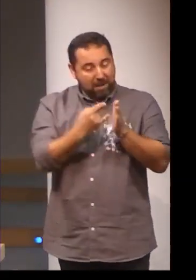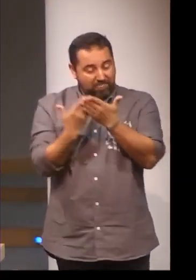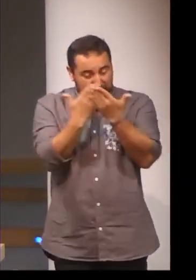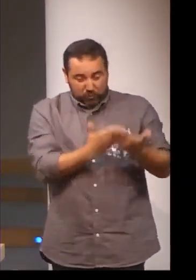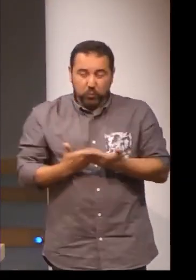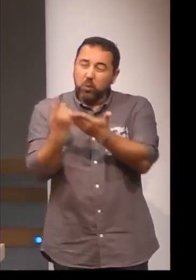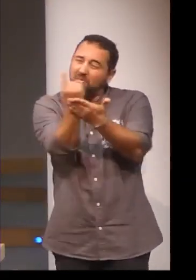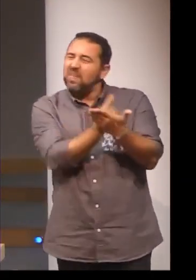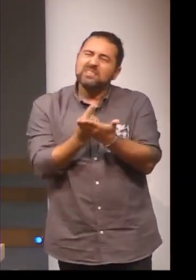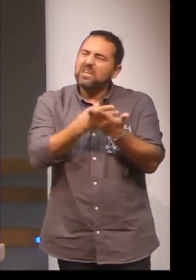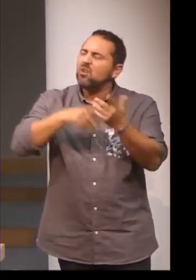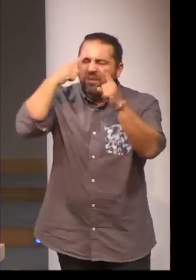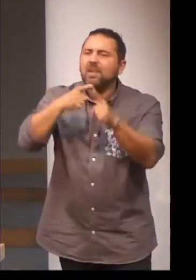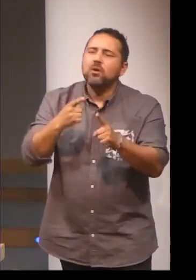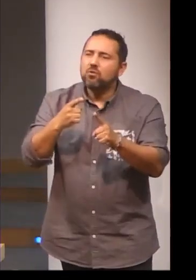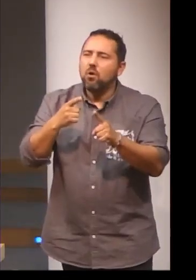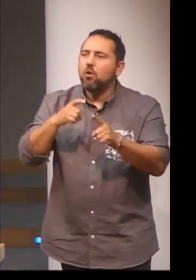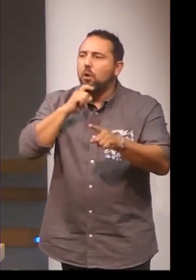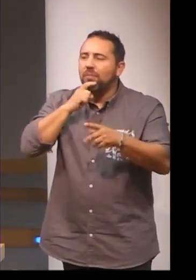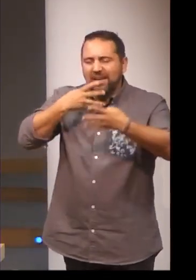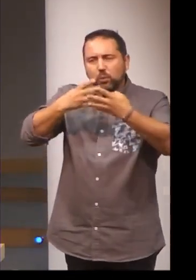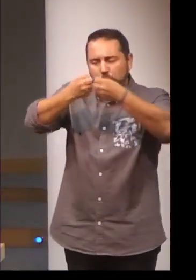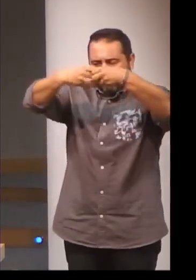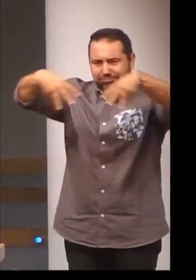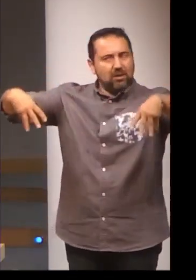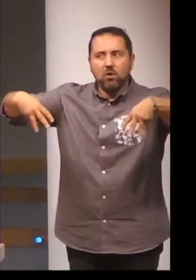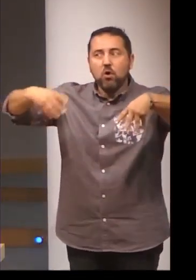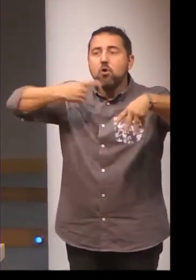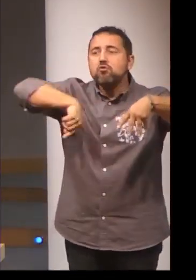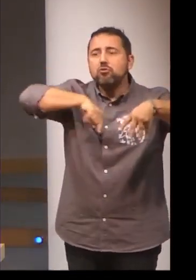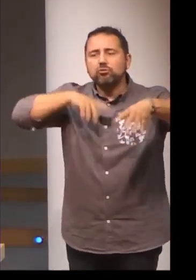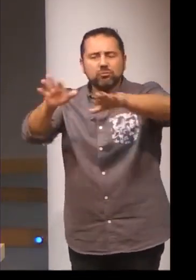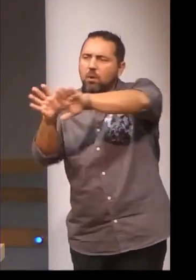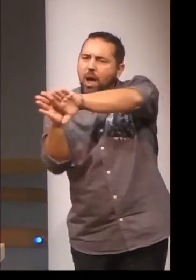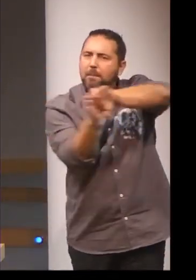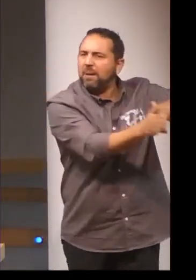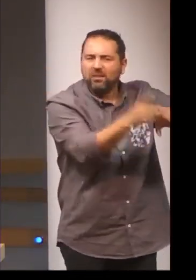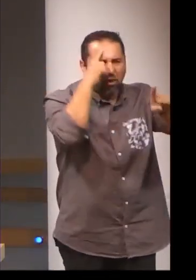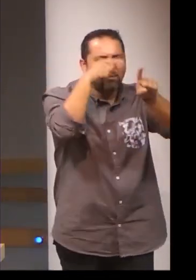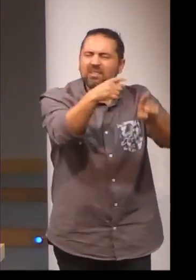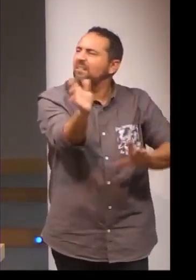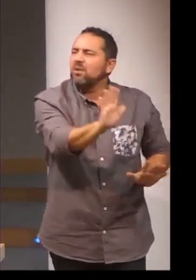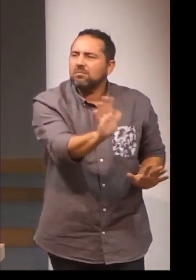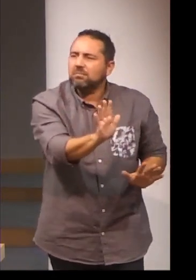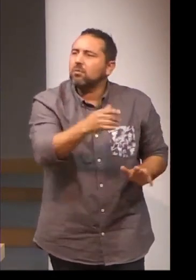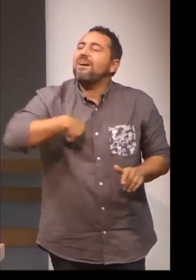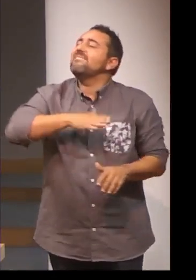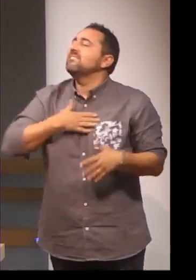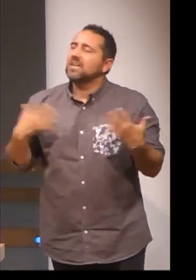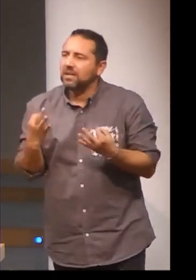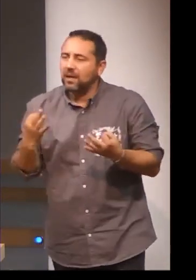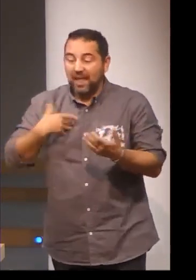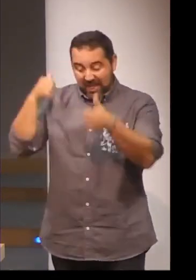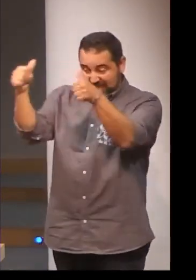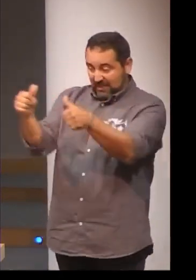es en el reparto de las estructuras jerárquicas. Nosotros no nos hemos movido por esos principios. Nosotros nos hemos movido desde la convicción de que esta titulación